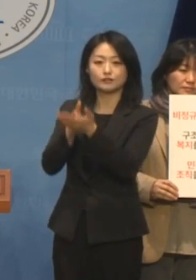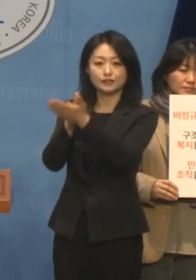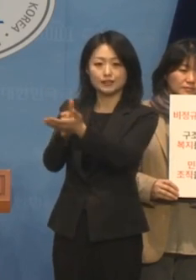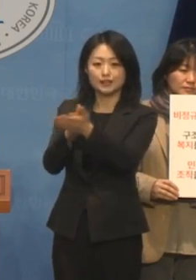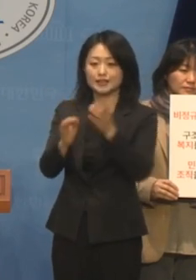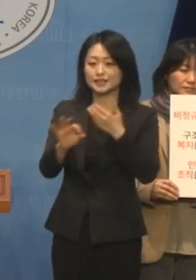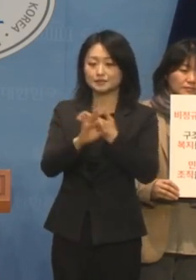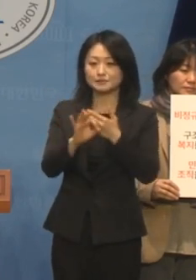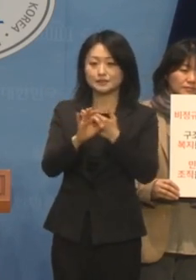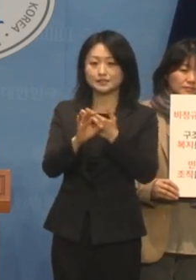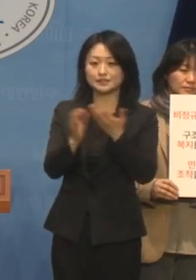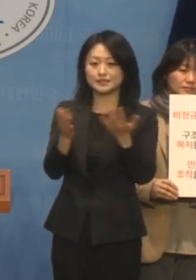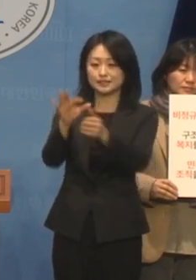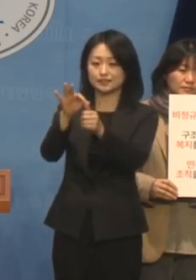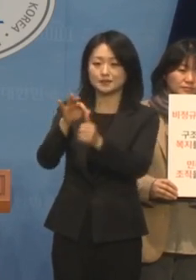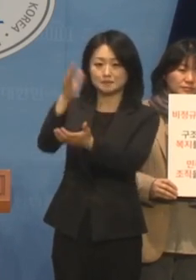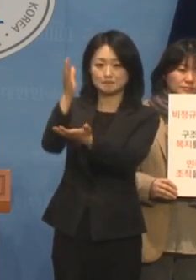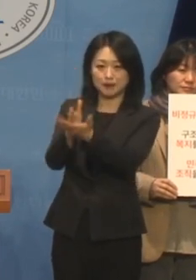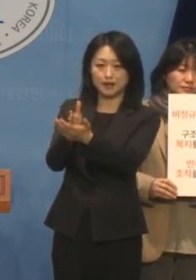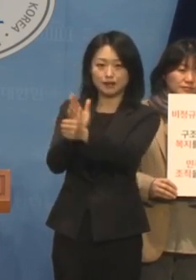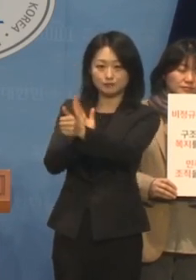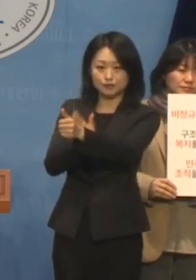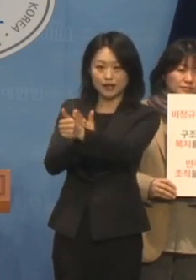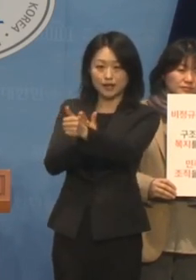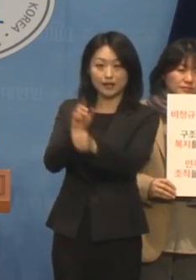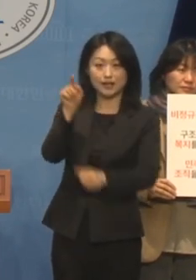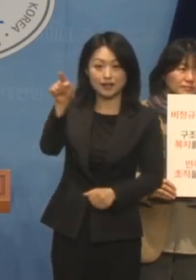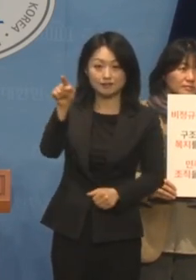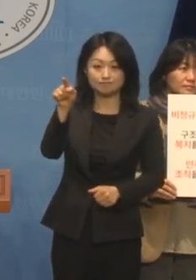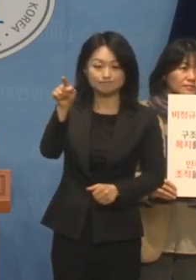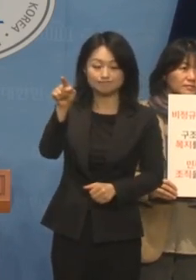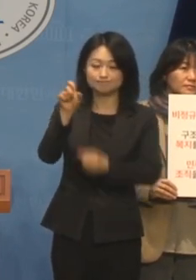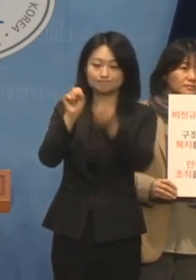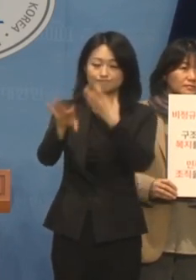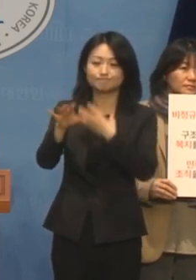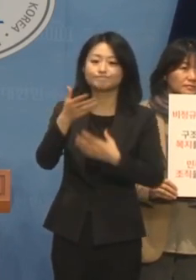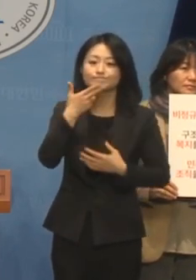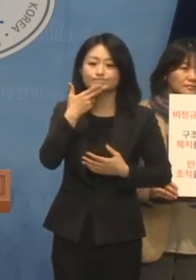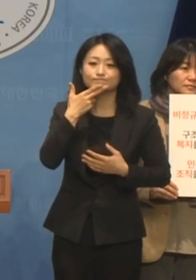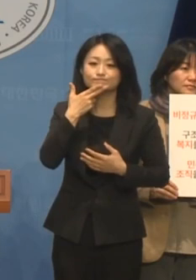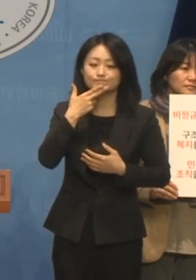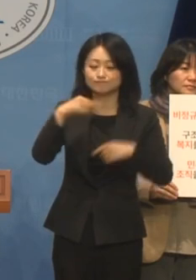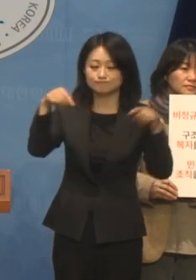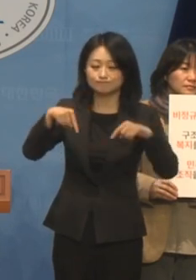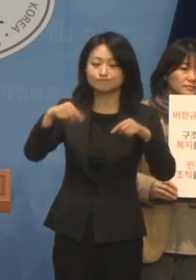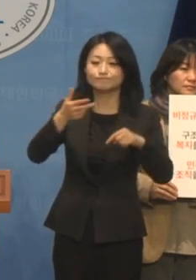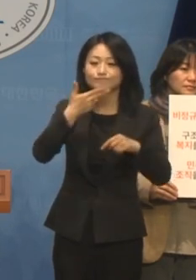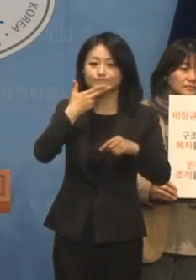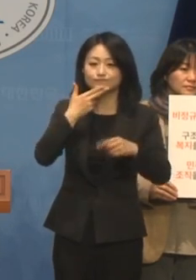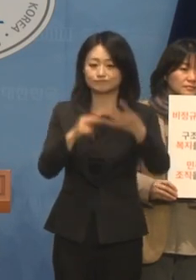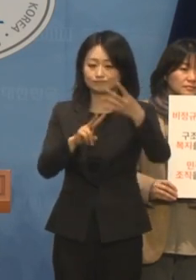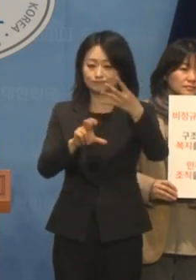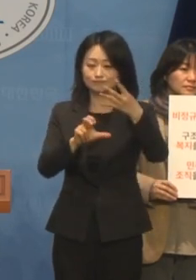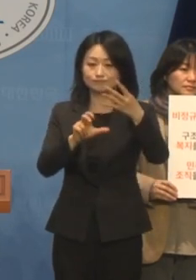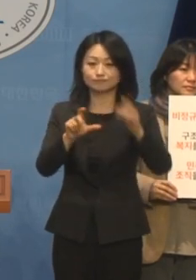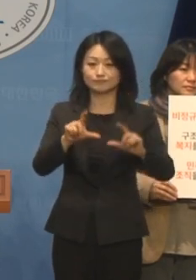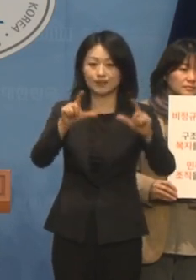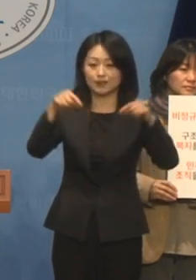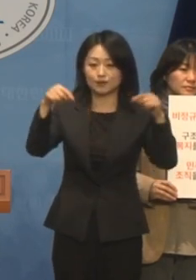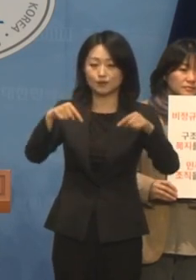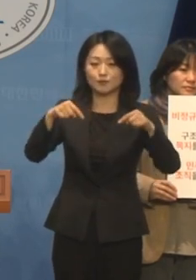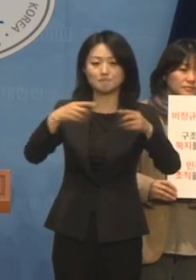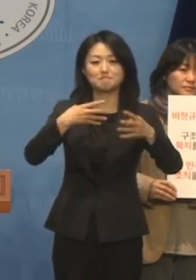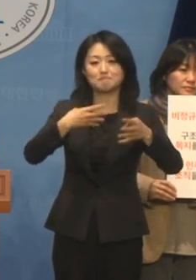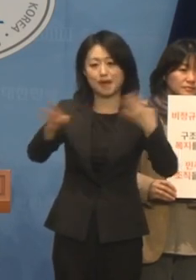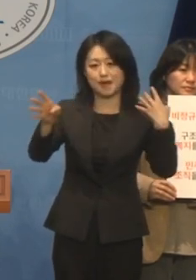비정규직 철폐 등을 요구했지만 사측의 불성실한 교섭을 이유로 지난 4월 25일 교섭